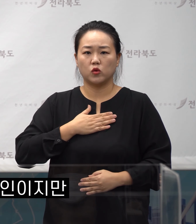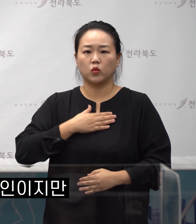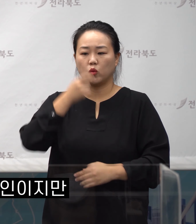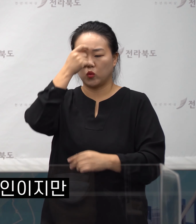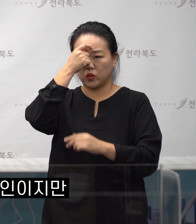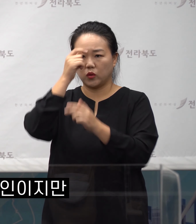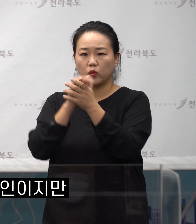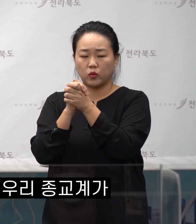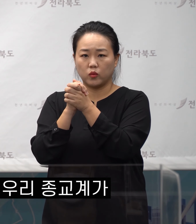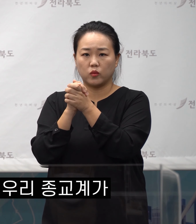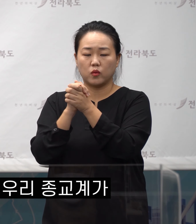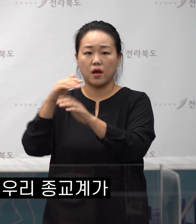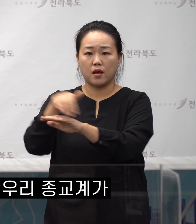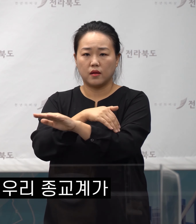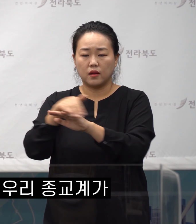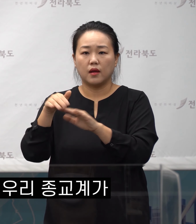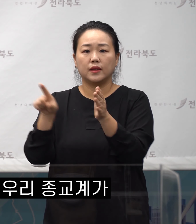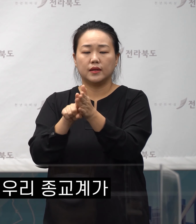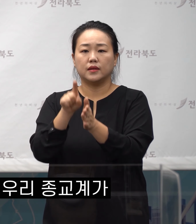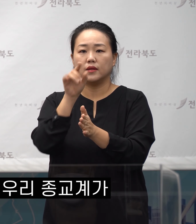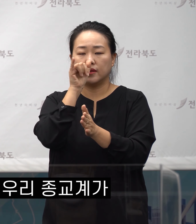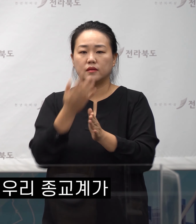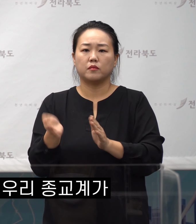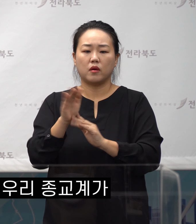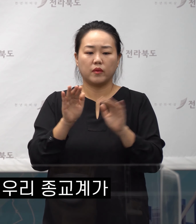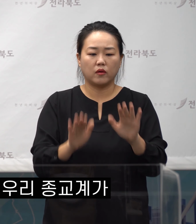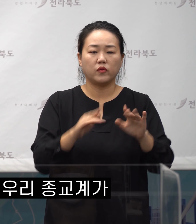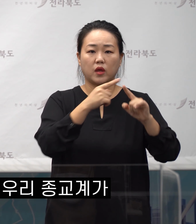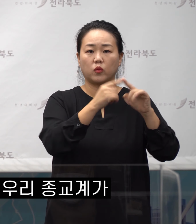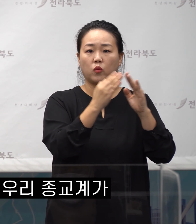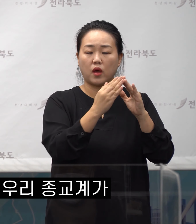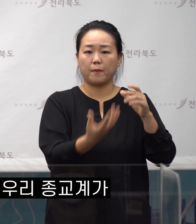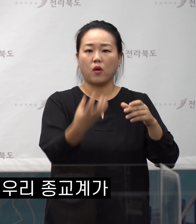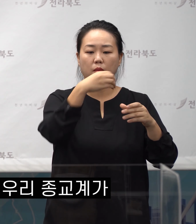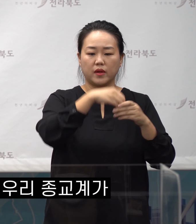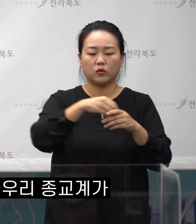기독교인이지만 지금 현재 기독교를 포함해서 우리 종교계가